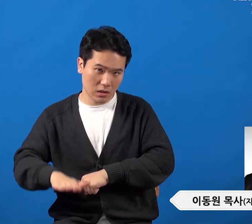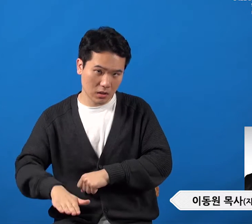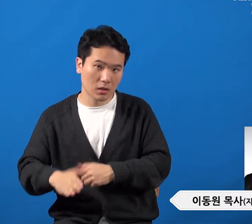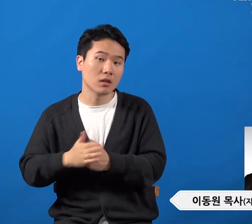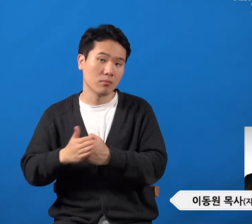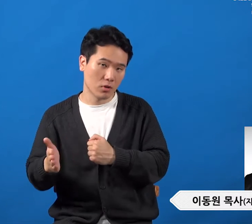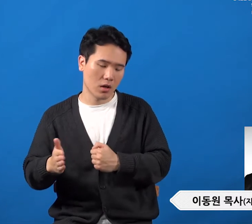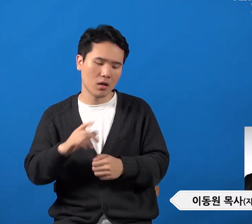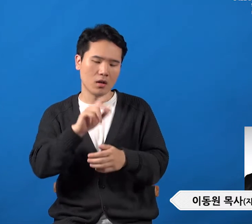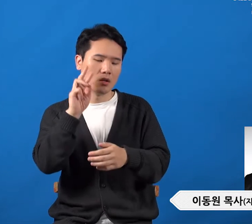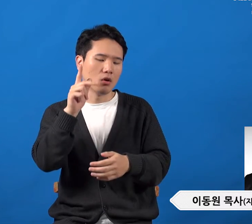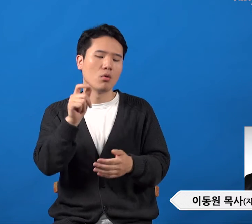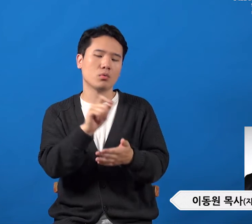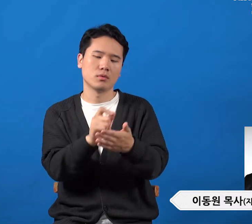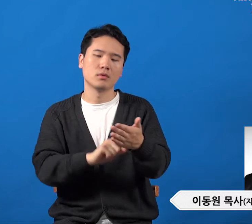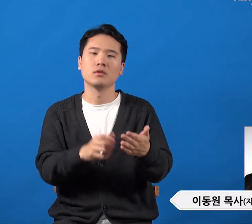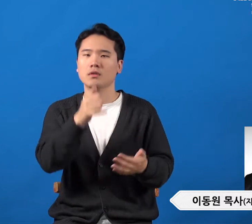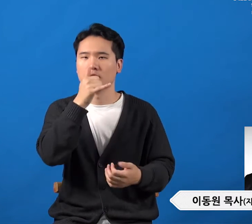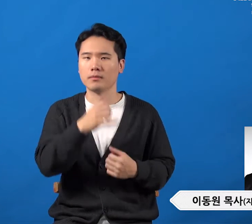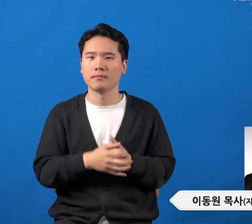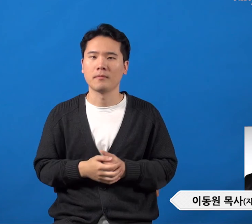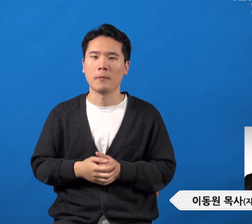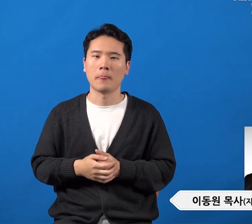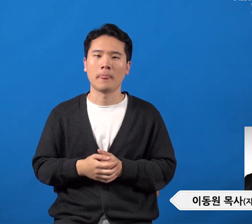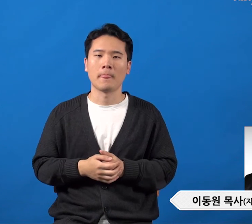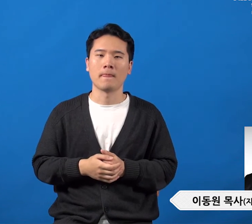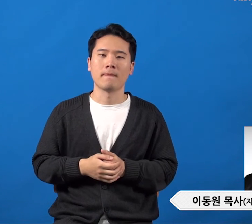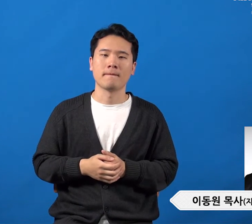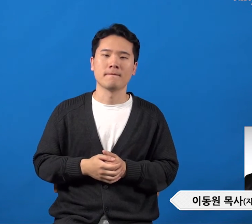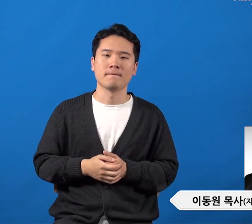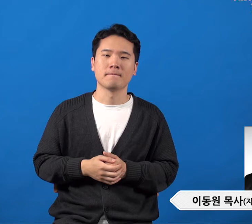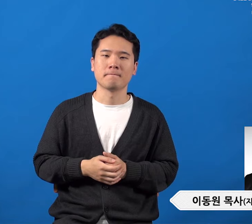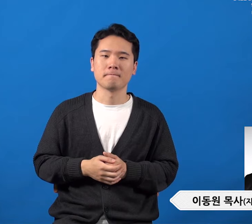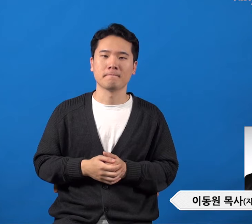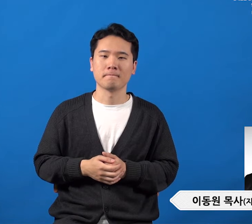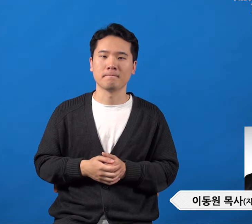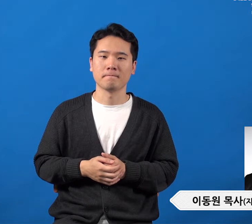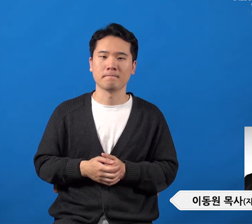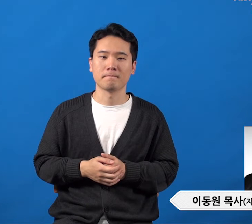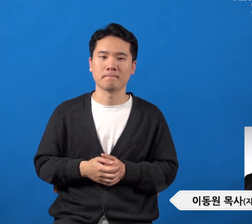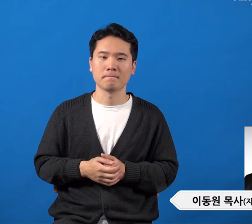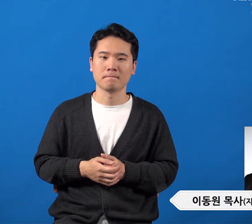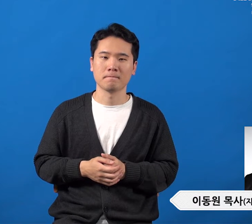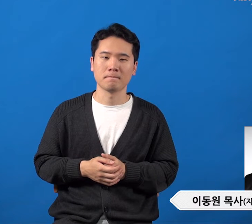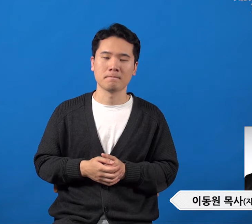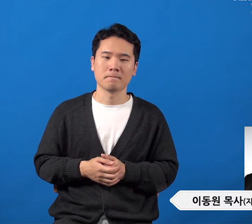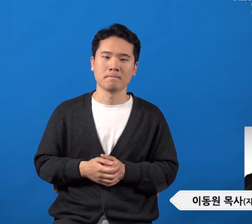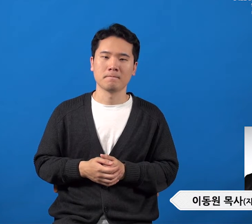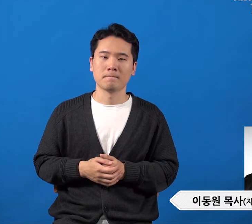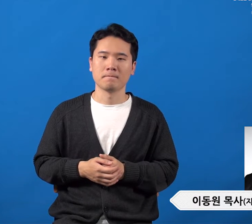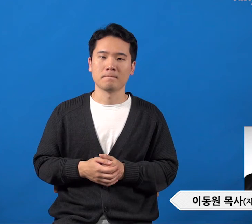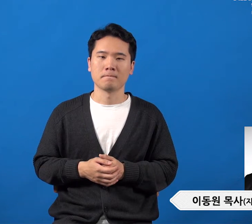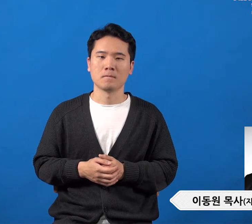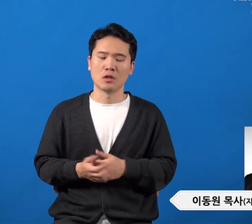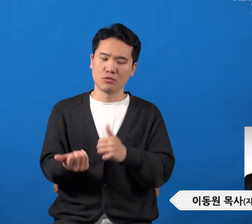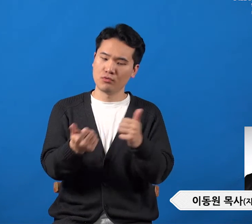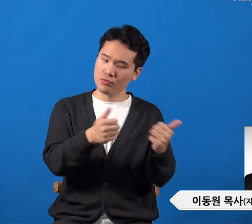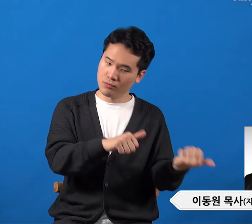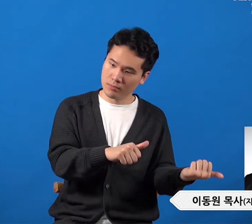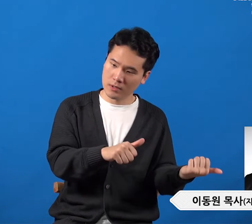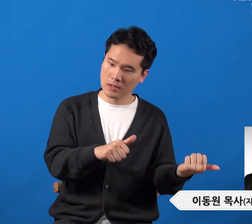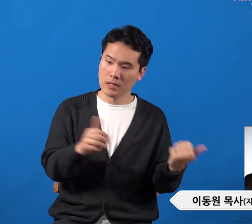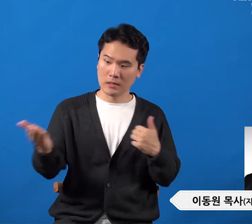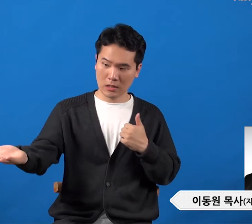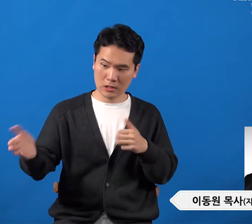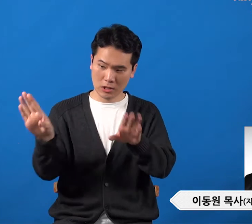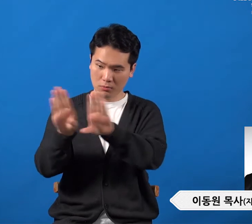직접 이 시를 썼어요. On the day when death will knock at thy door.